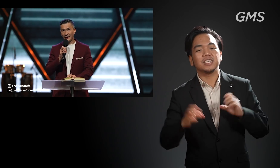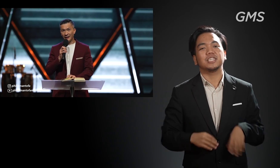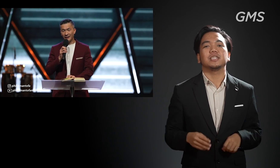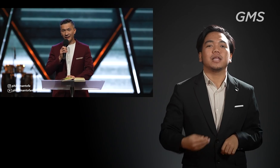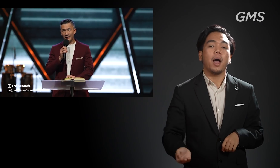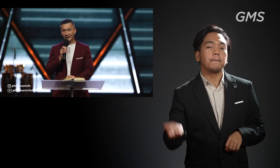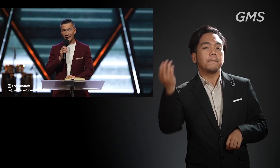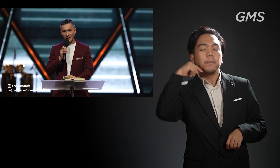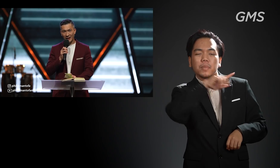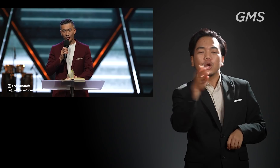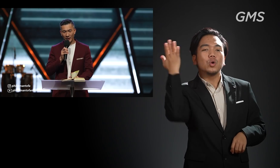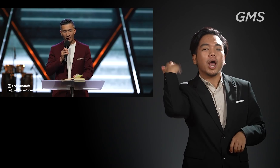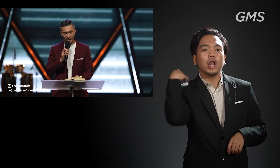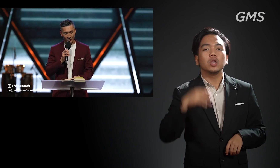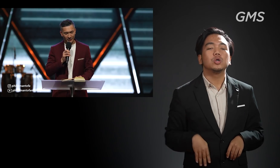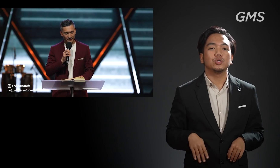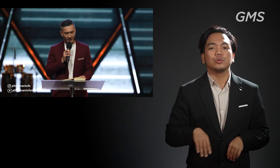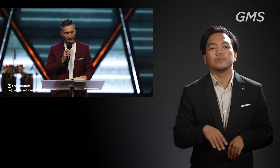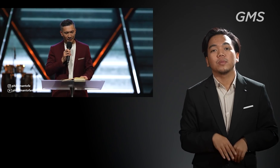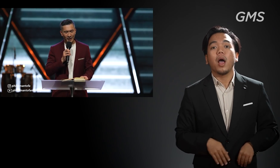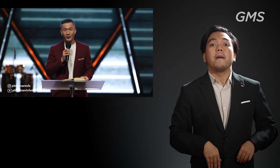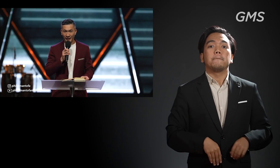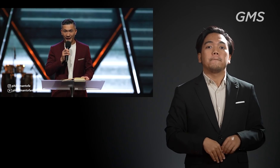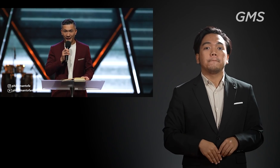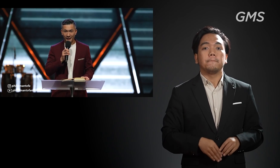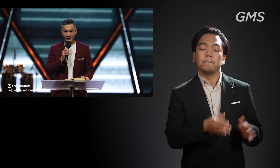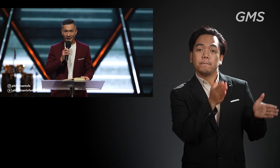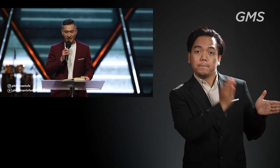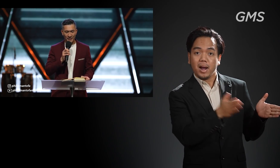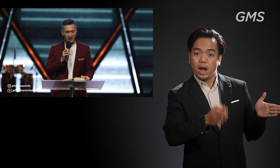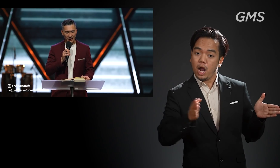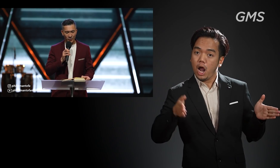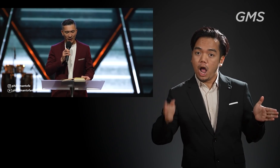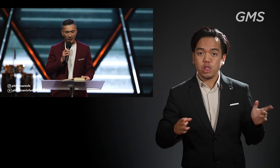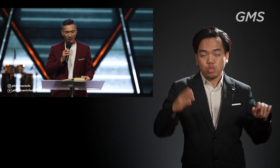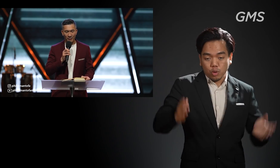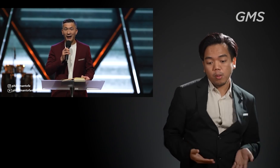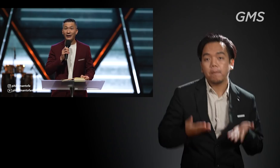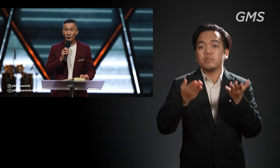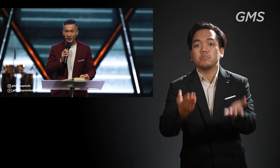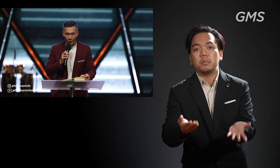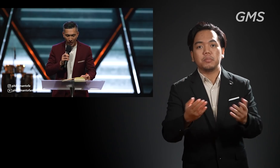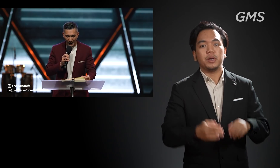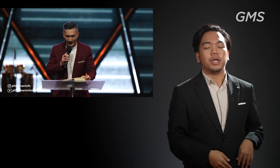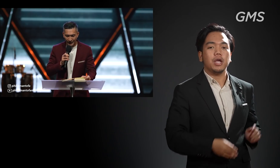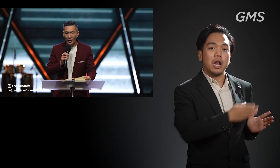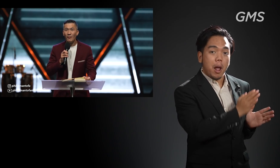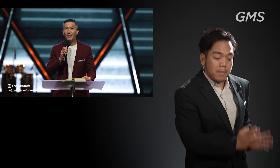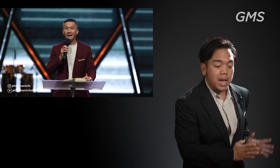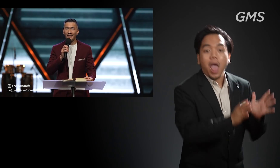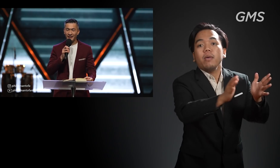menata hati. Nah sekarang to be continued. Minggu ini saya bicara soal mengatur